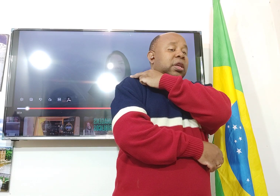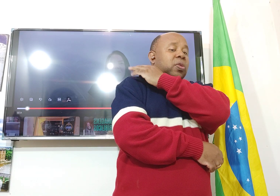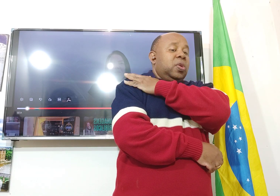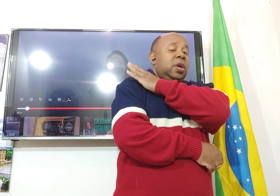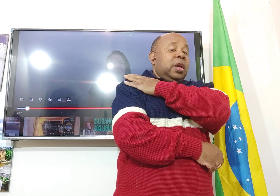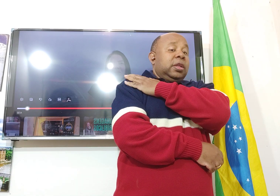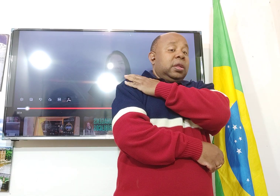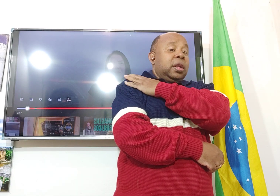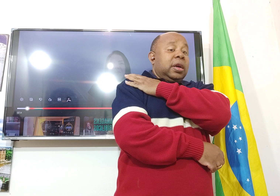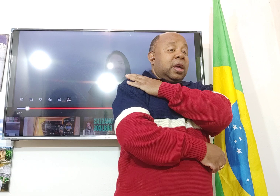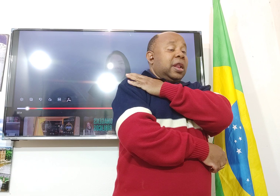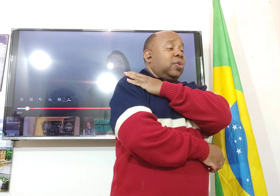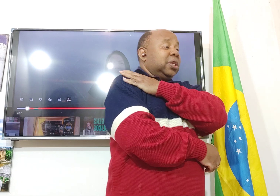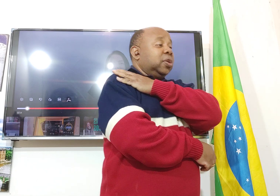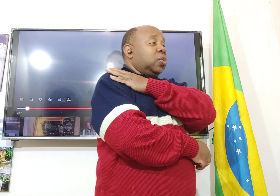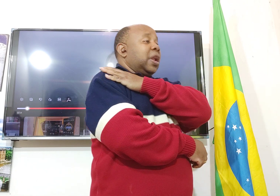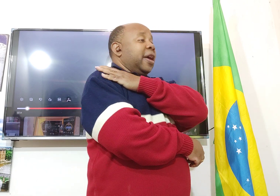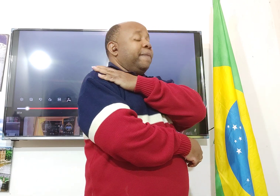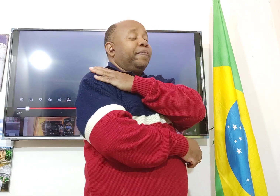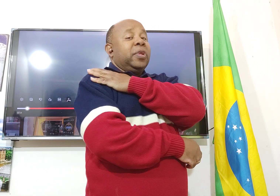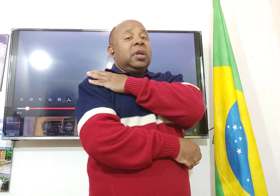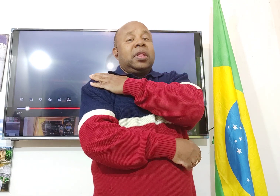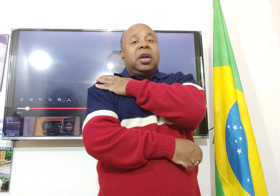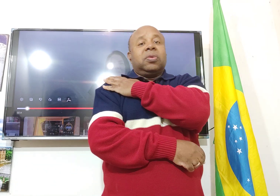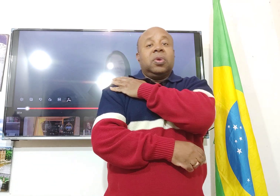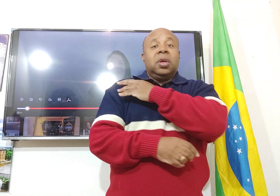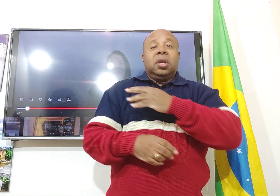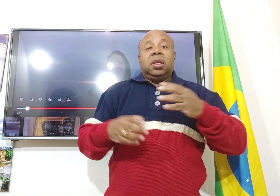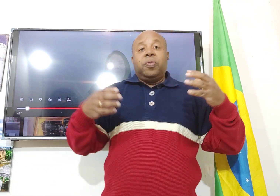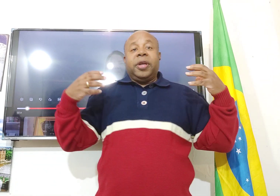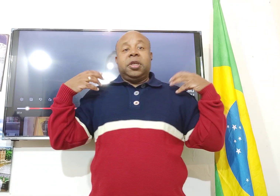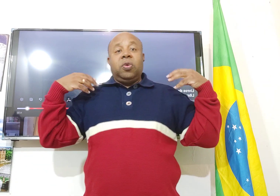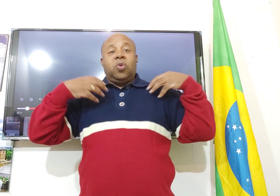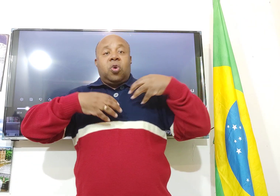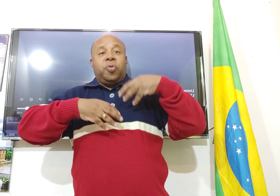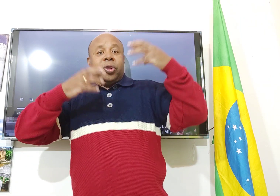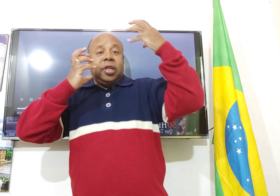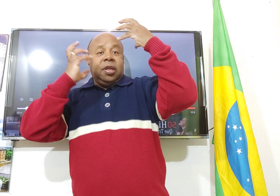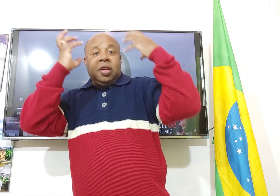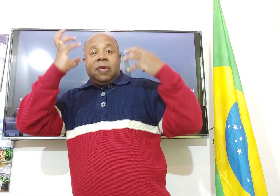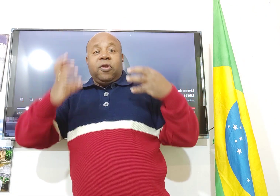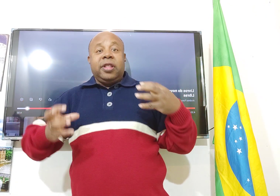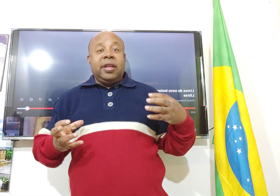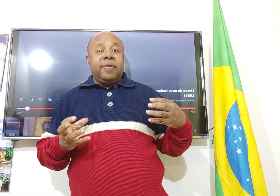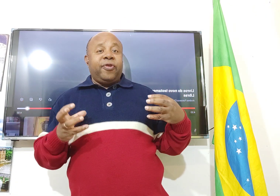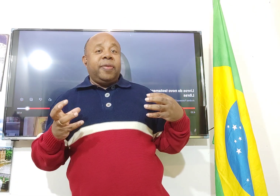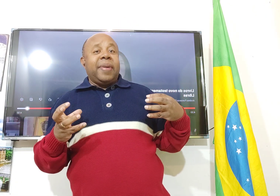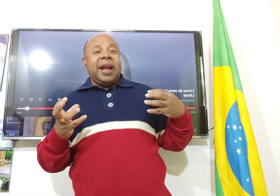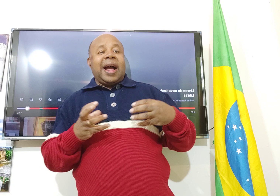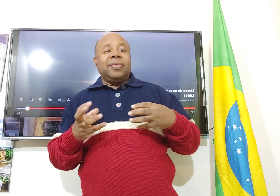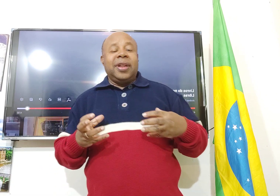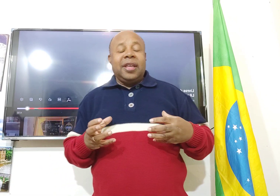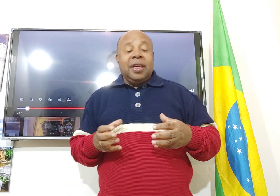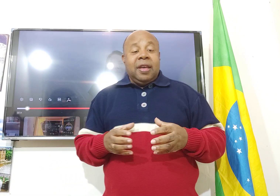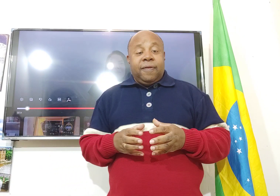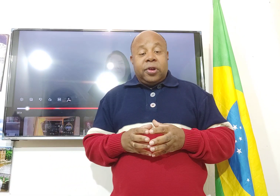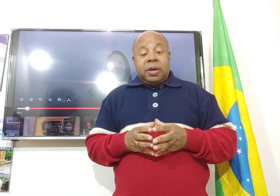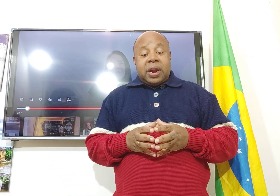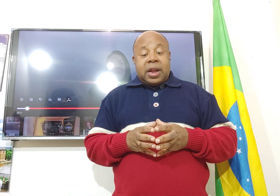terceiro. Graduação escolar. Certo? Então parece que o corpo assim foi marcado, né? Foi